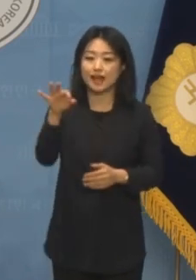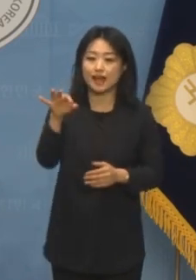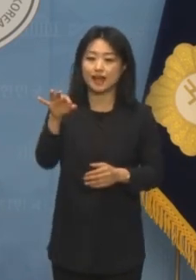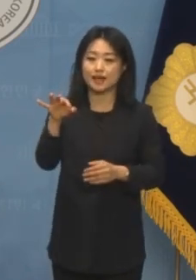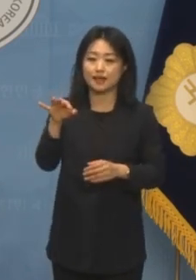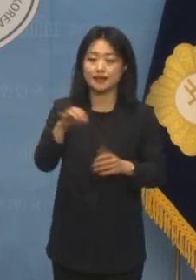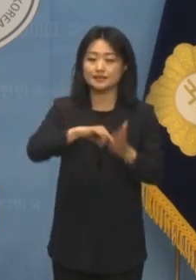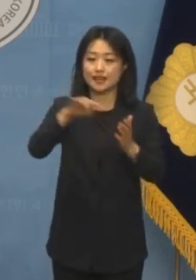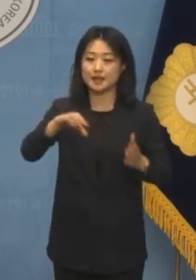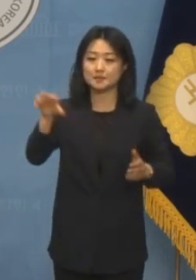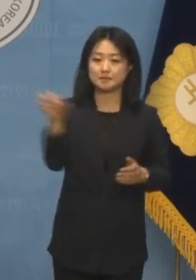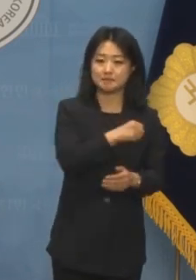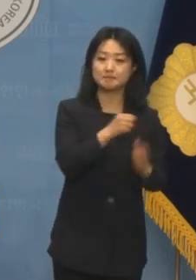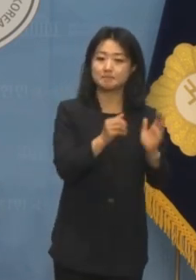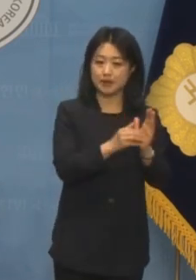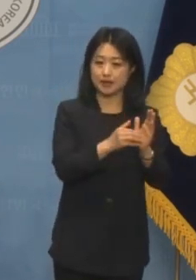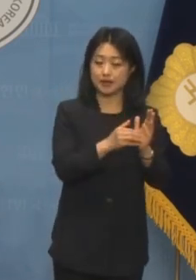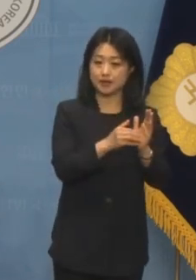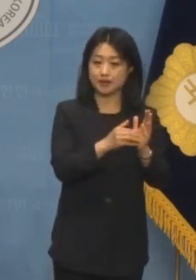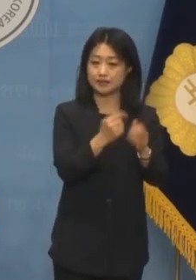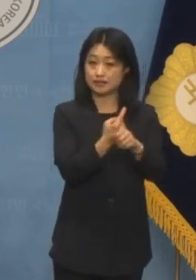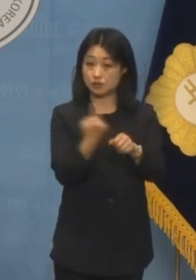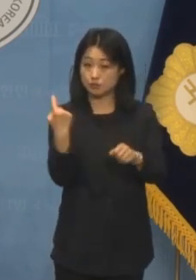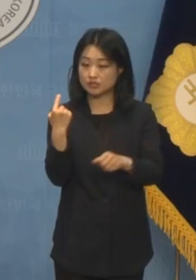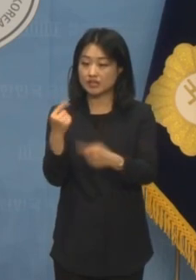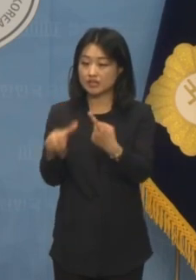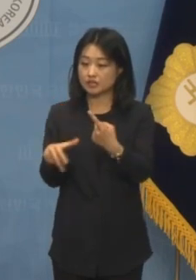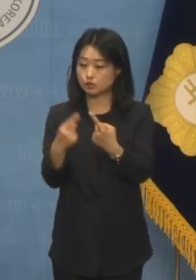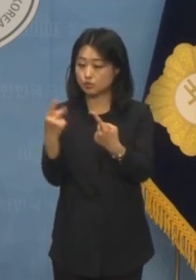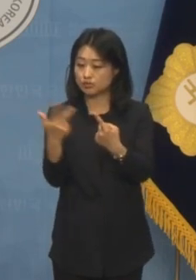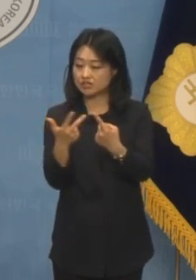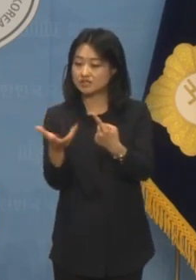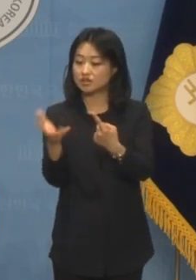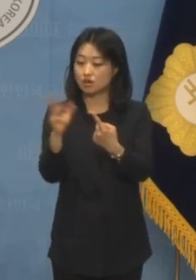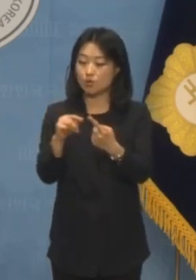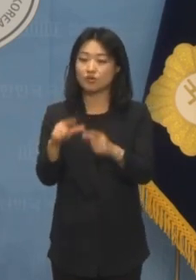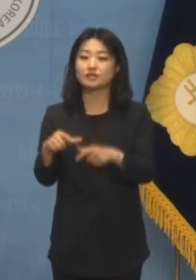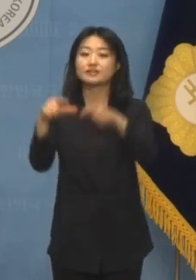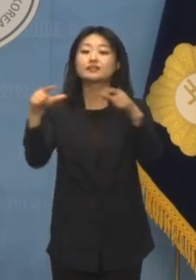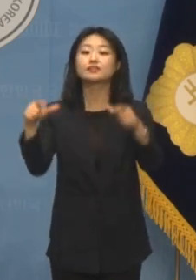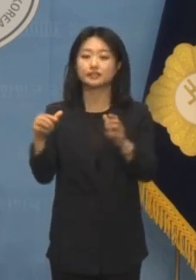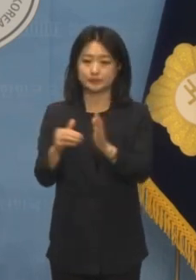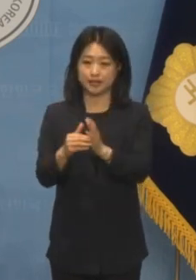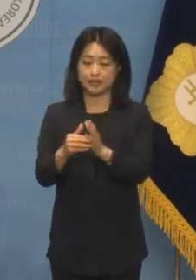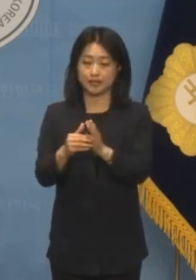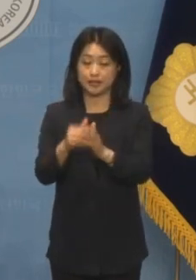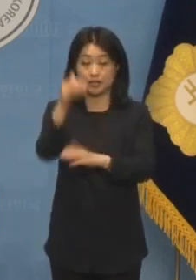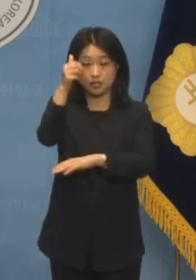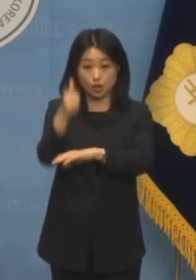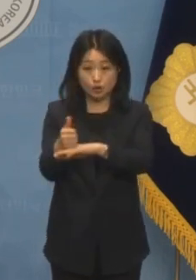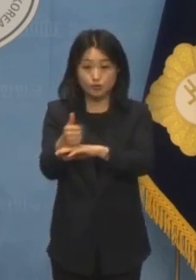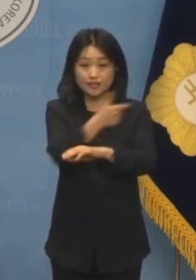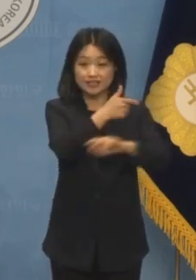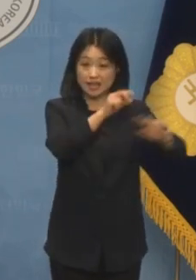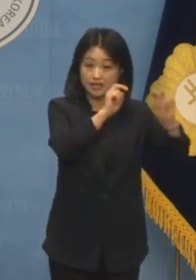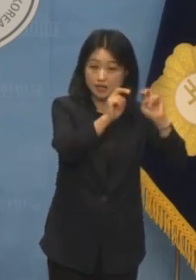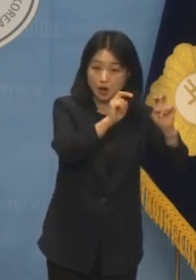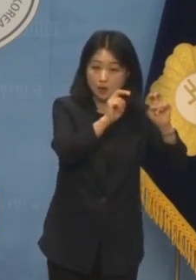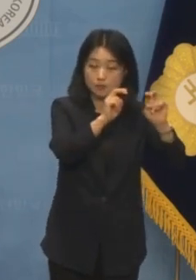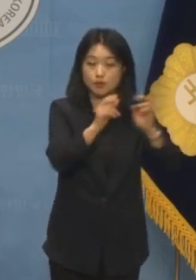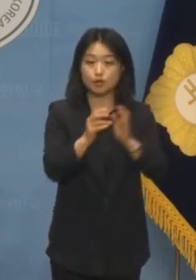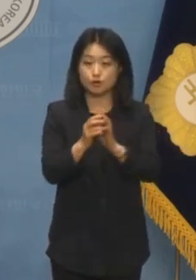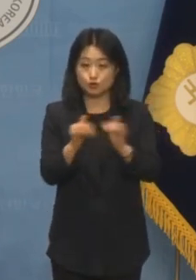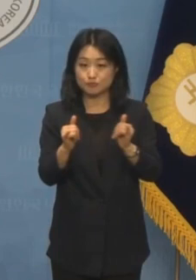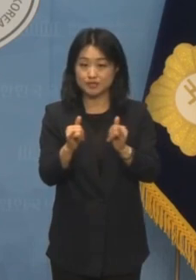증가하였습니다. 전년도보다 1조 7천억이 늘어났습니다. 결국 대기업과